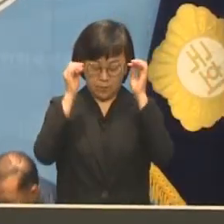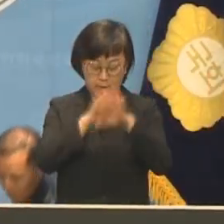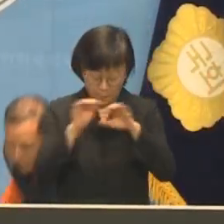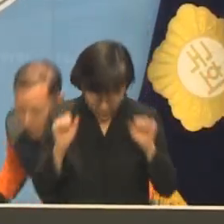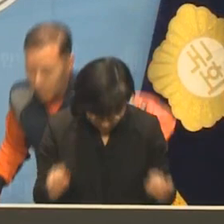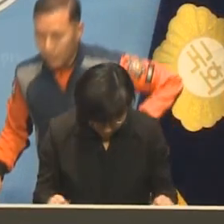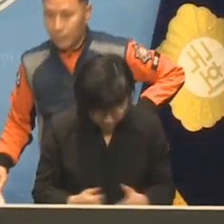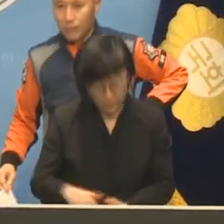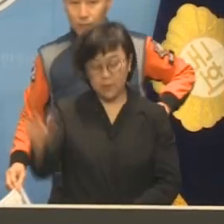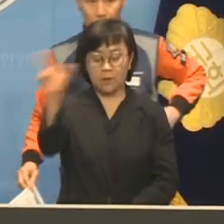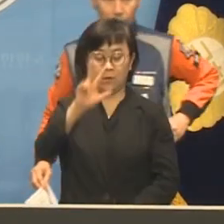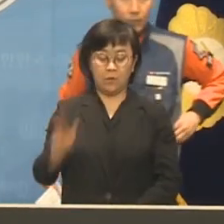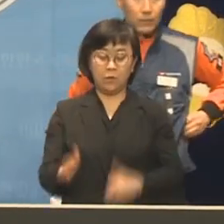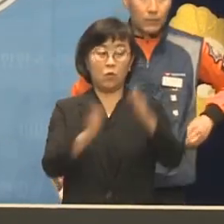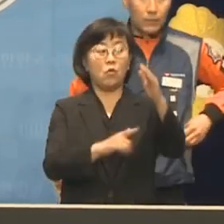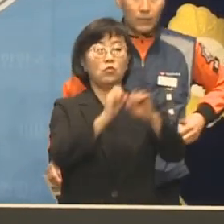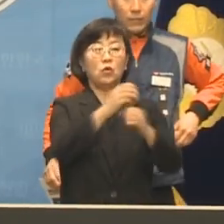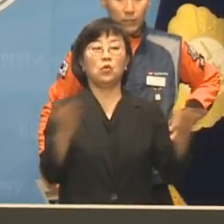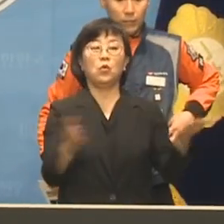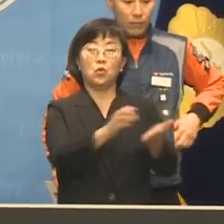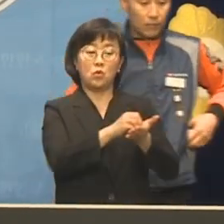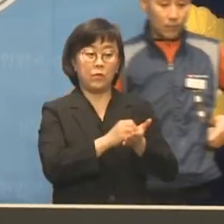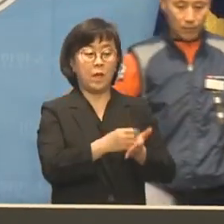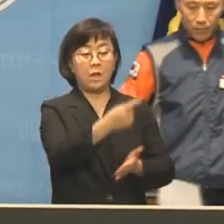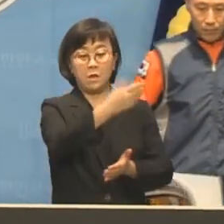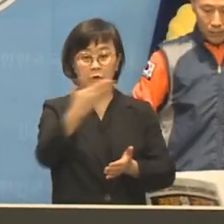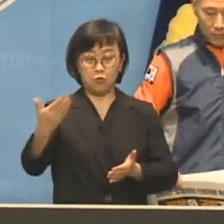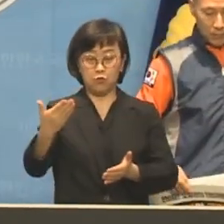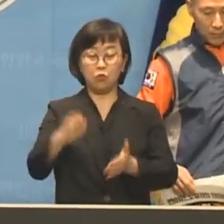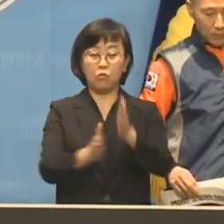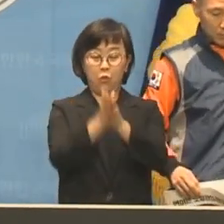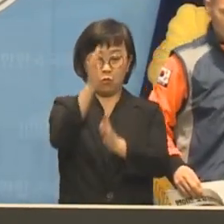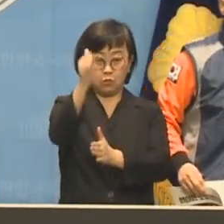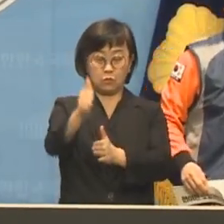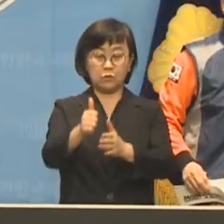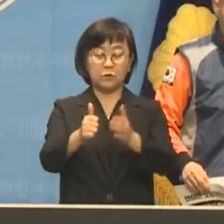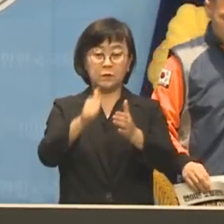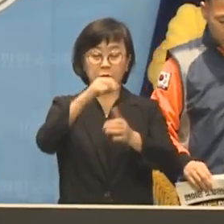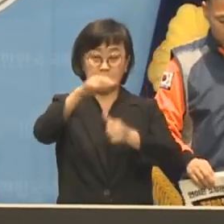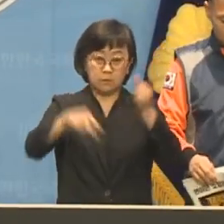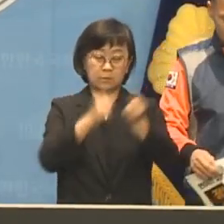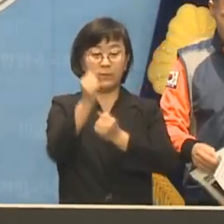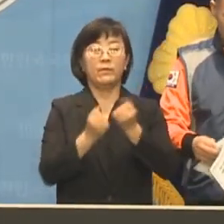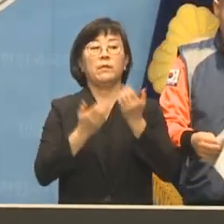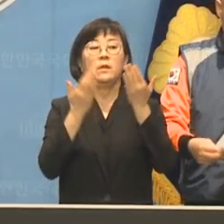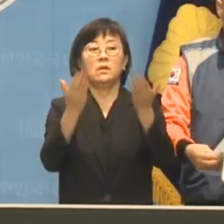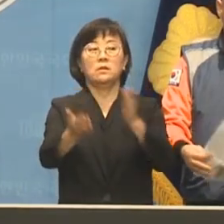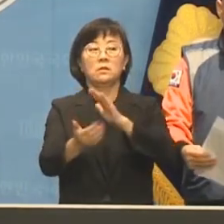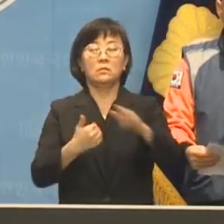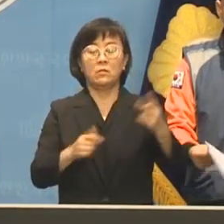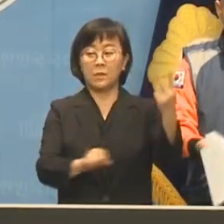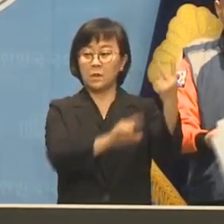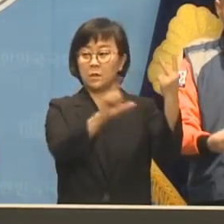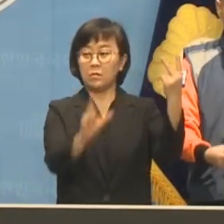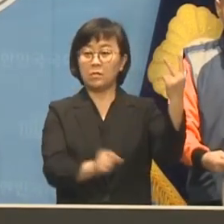안녕하십니까. 전국 공무원 노동조합 소방본부 기자회견을 시작하기 전에 2월 1일